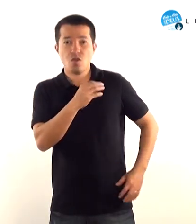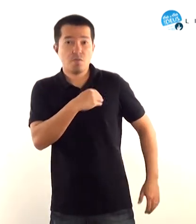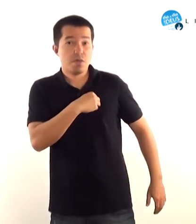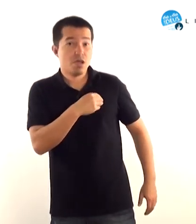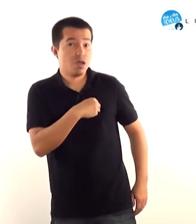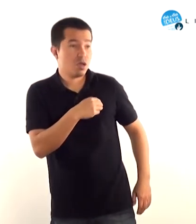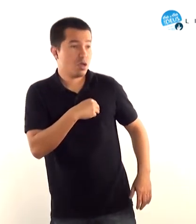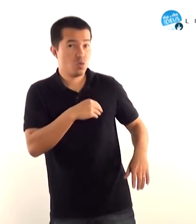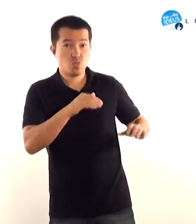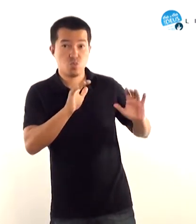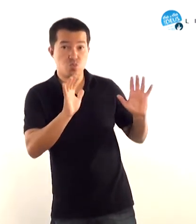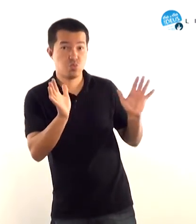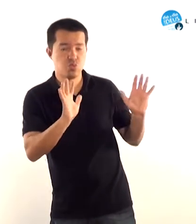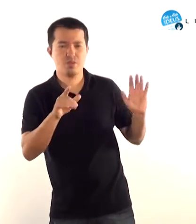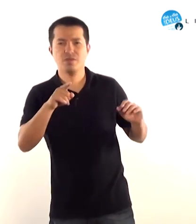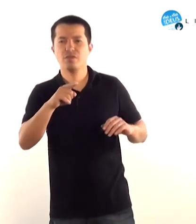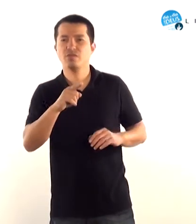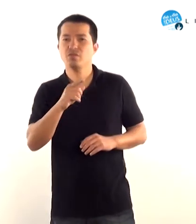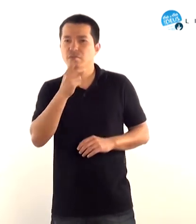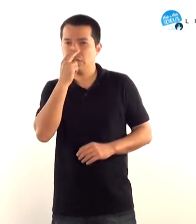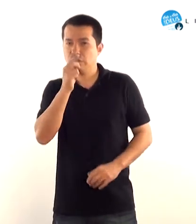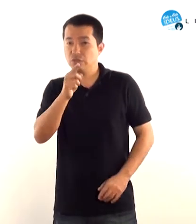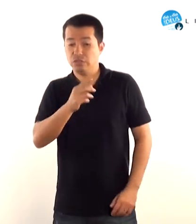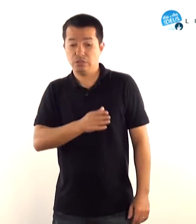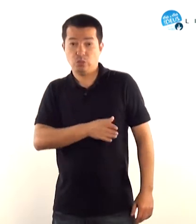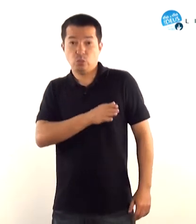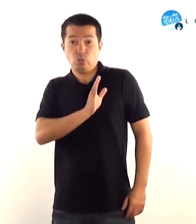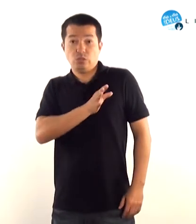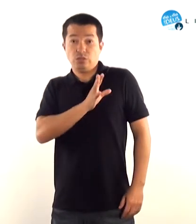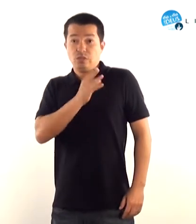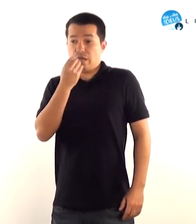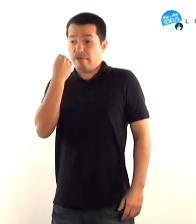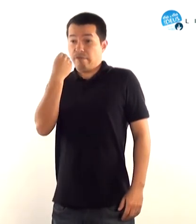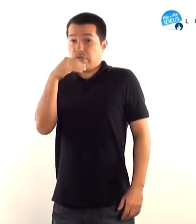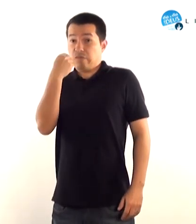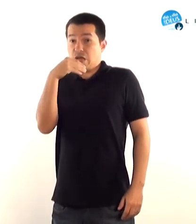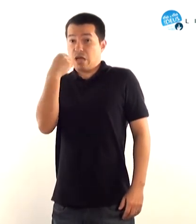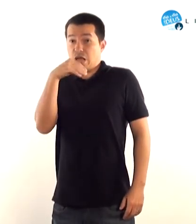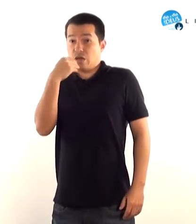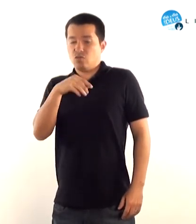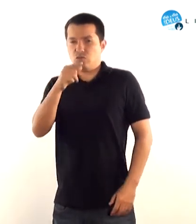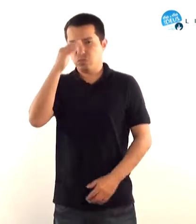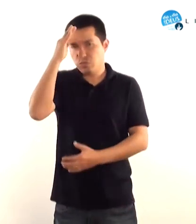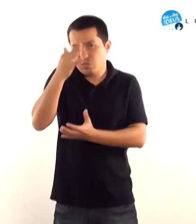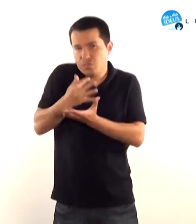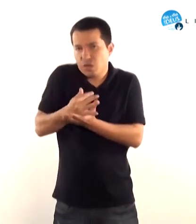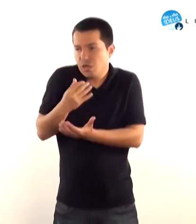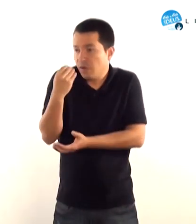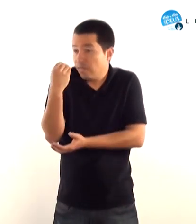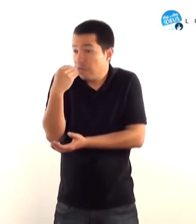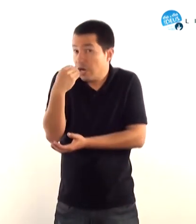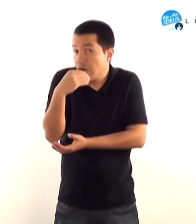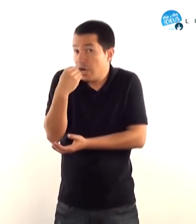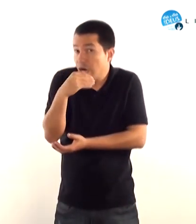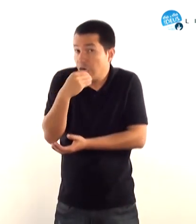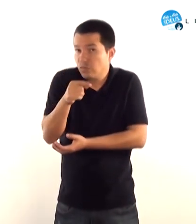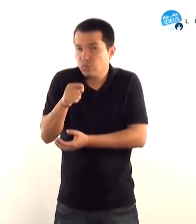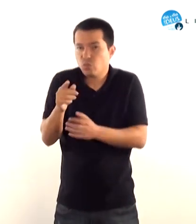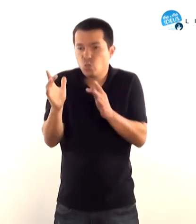necessariamente pecados, mas elas estão amortecendo o teu coração e estão esfriando